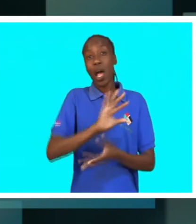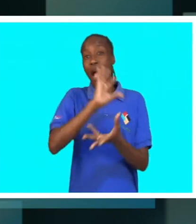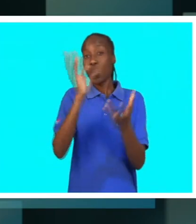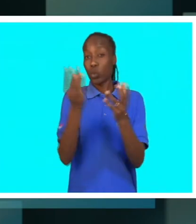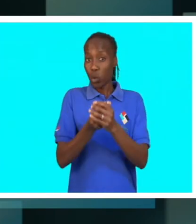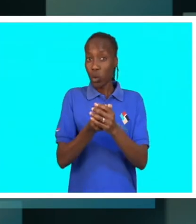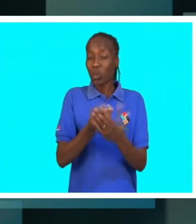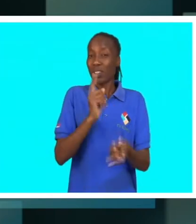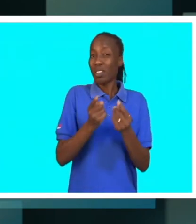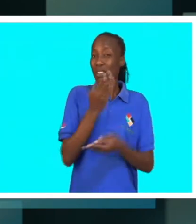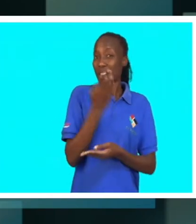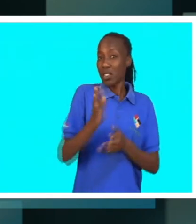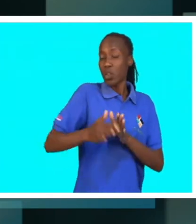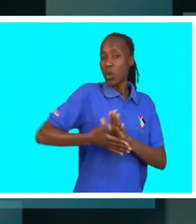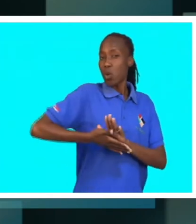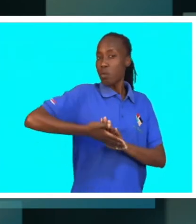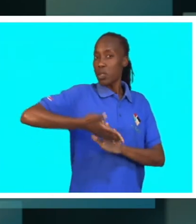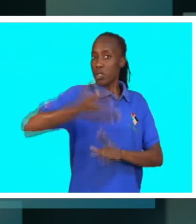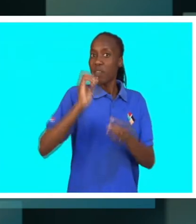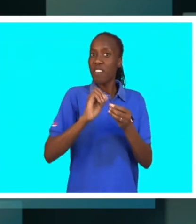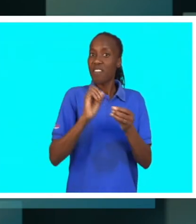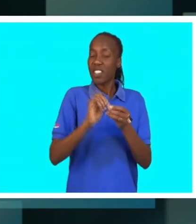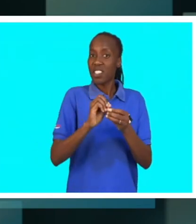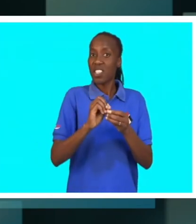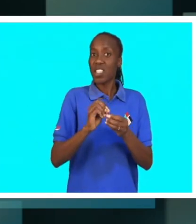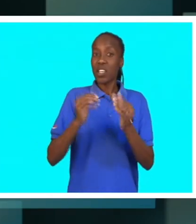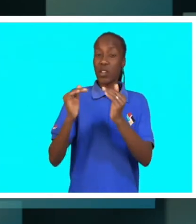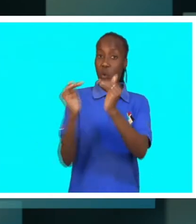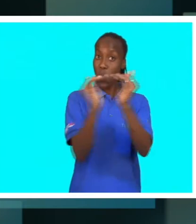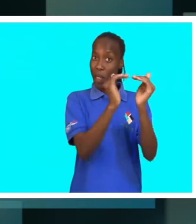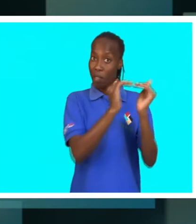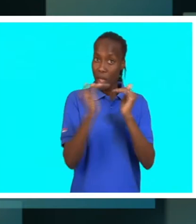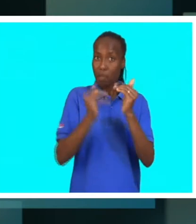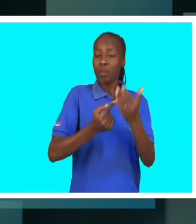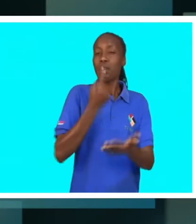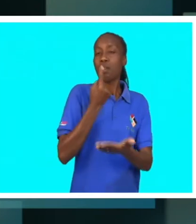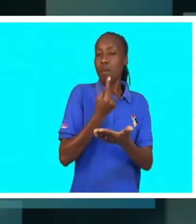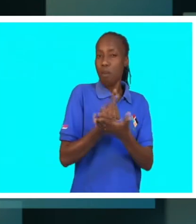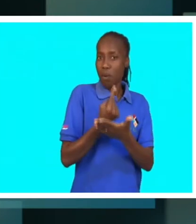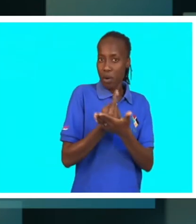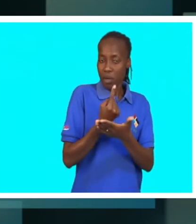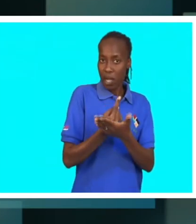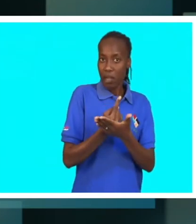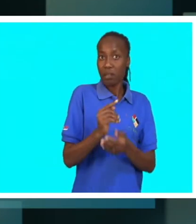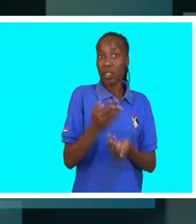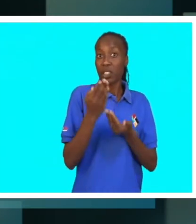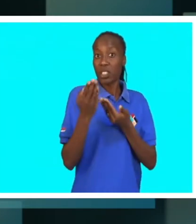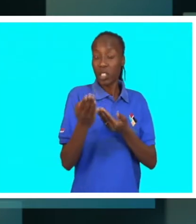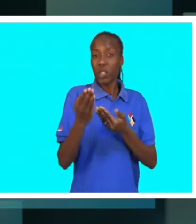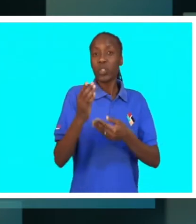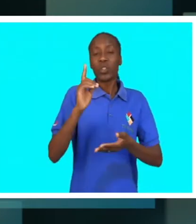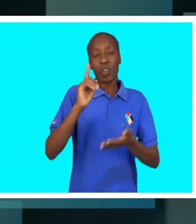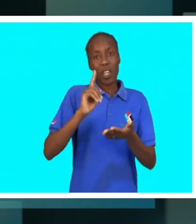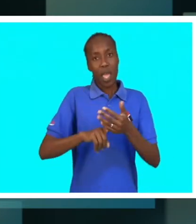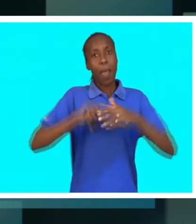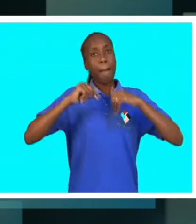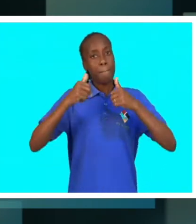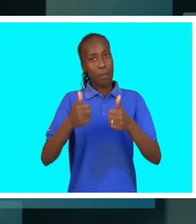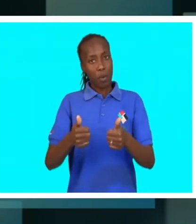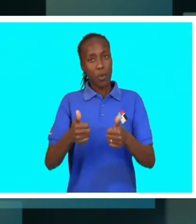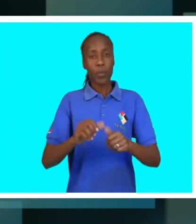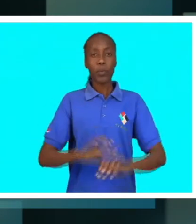outro. Talvez assim, comecemos a tratar um ao outro como iguais. Isto será